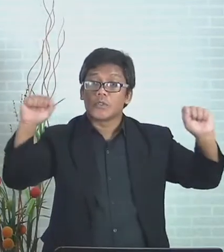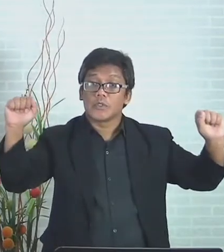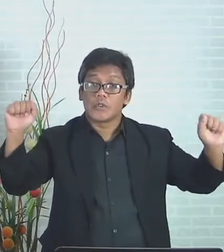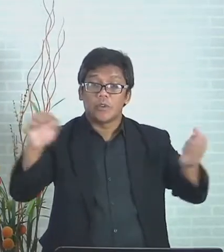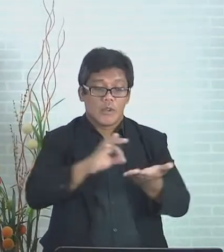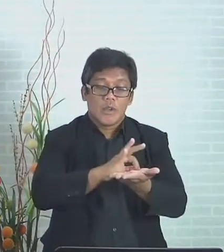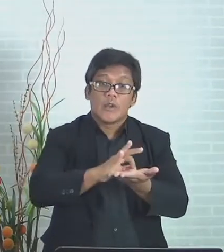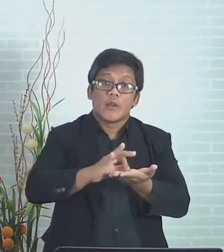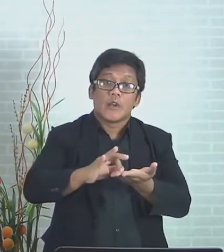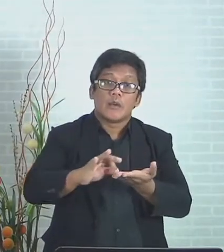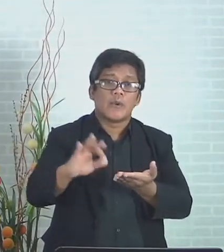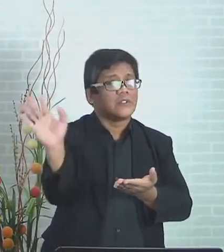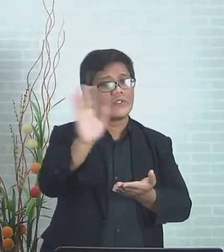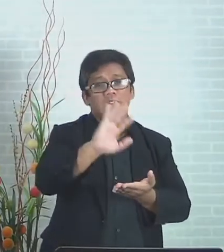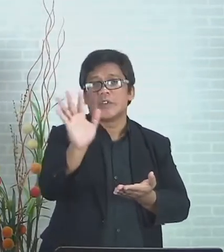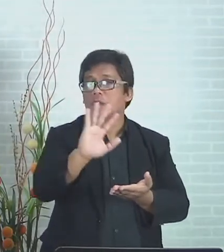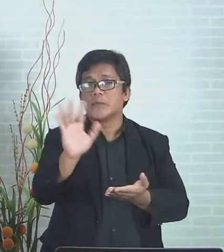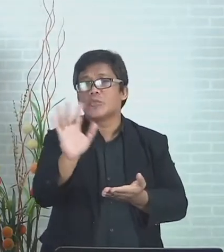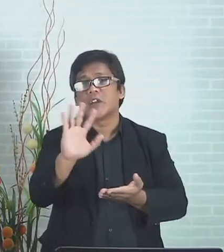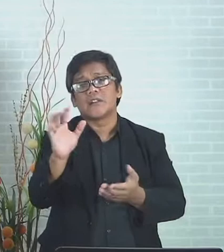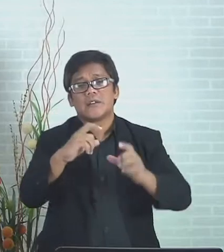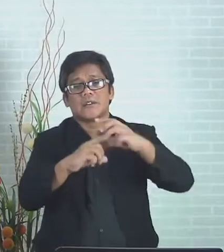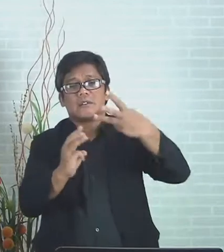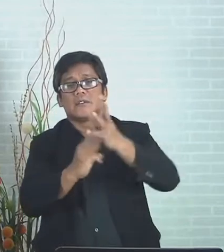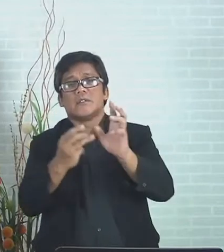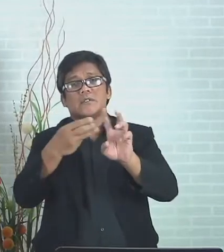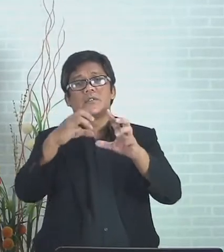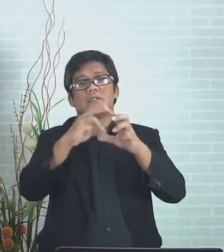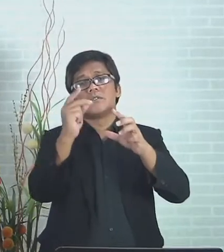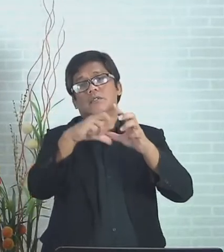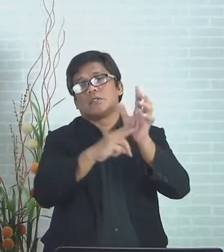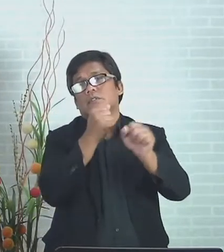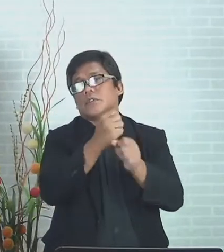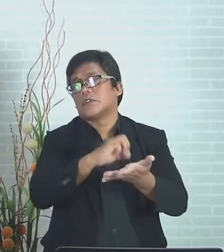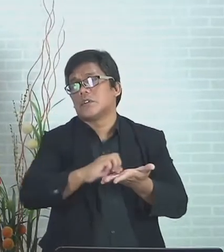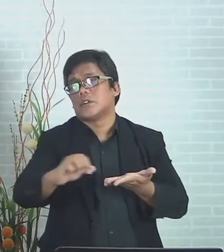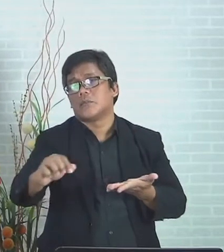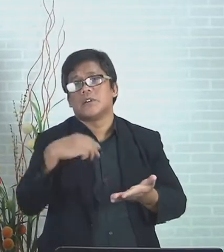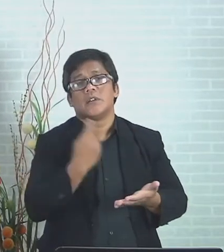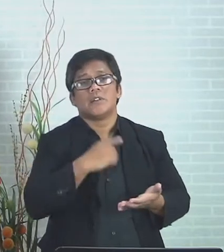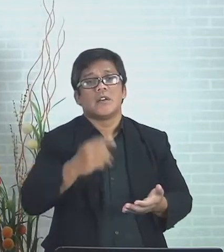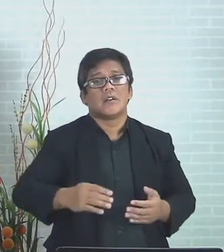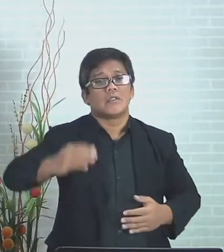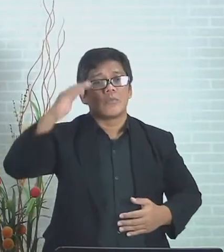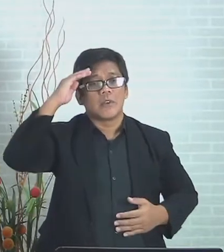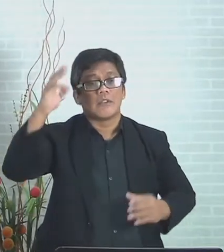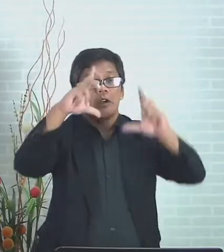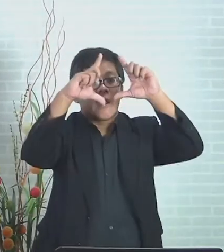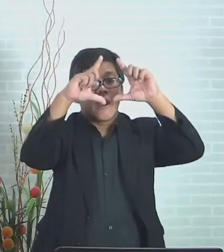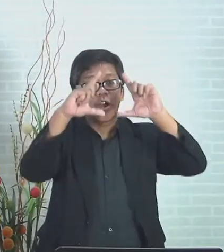yang nama yang bukan sembarang nama yang harus kita hormati dan agungkan dalam kehidupan kita